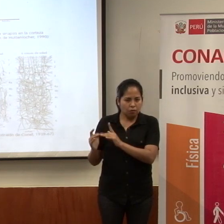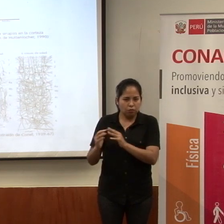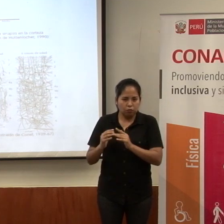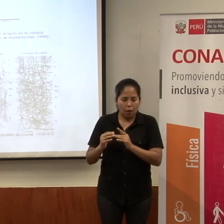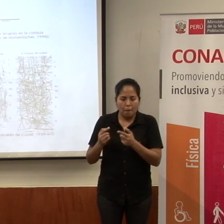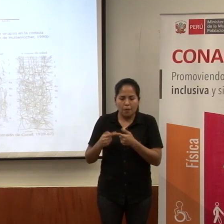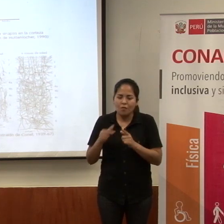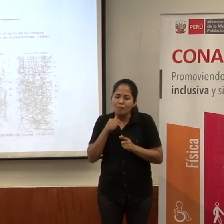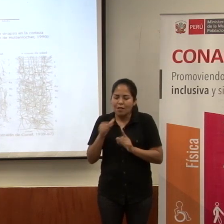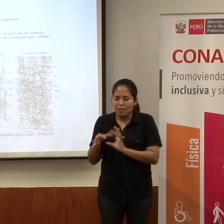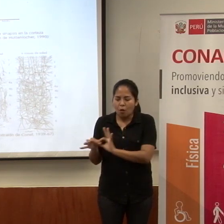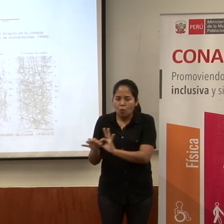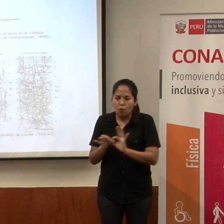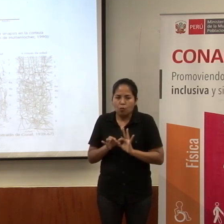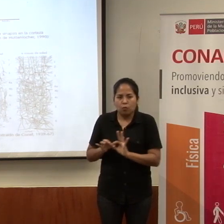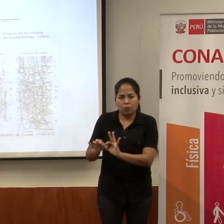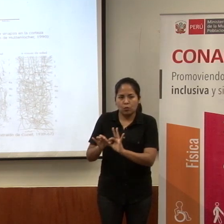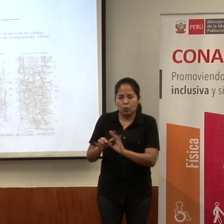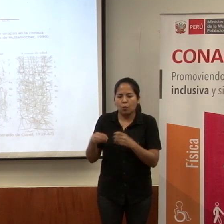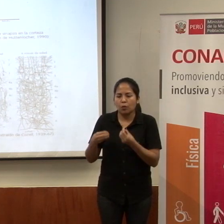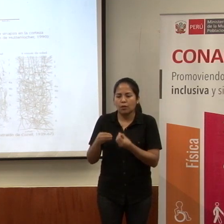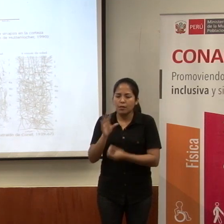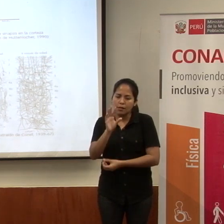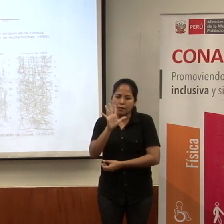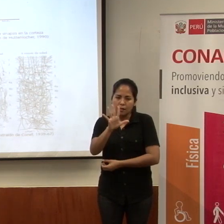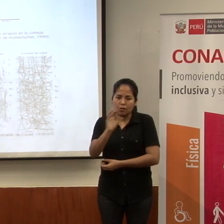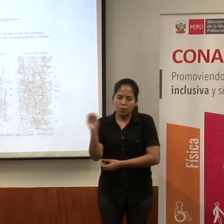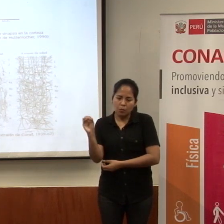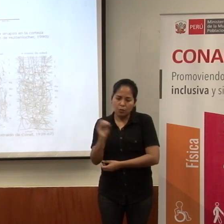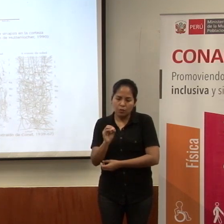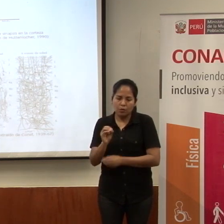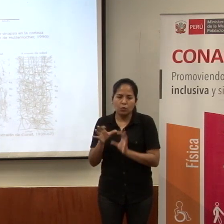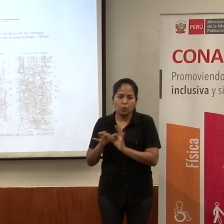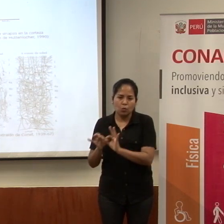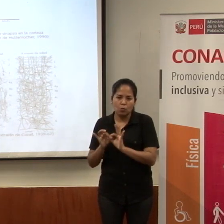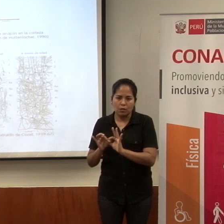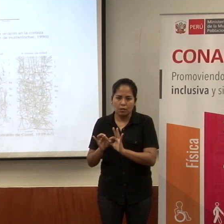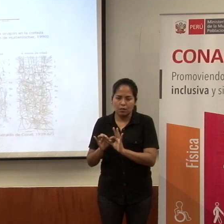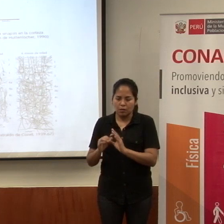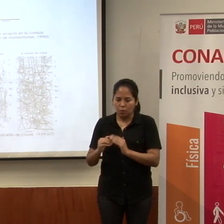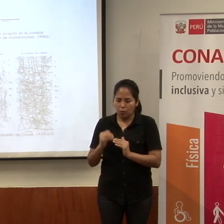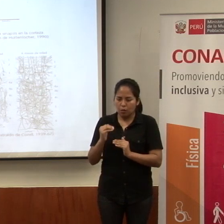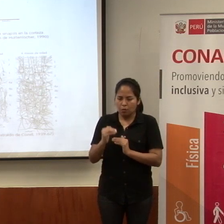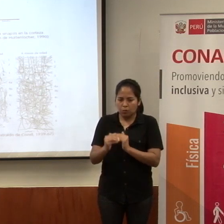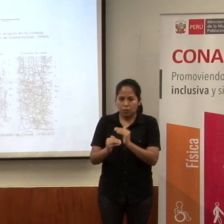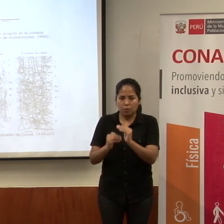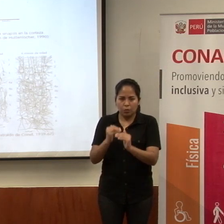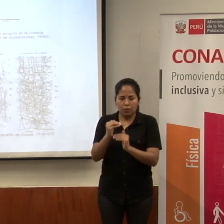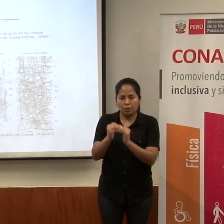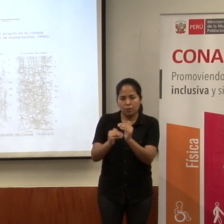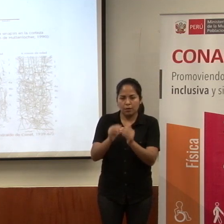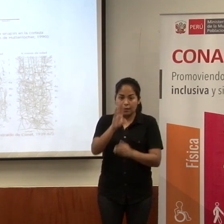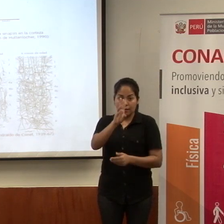hay uniones, porque solo tiene el 5% de las neuronas unidas. Pero miren cómo a los 6 meses de edad,